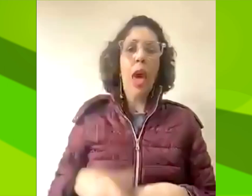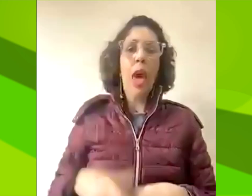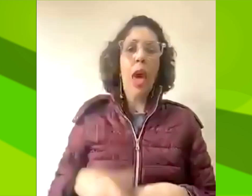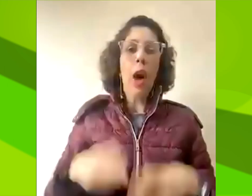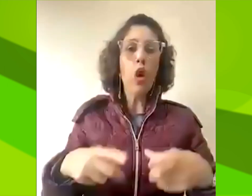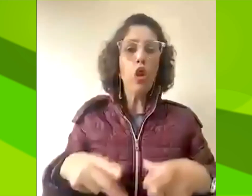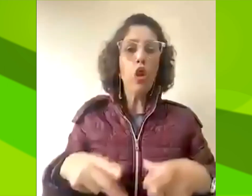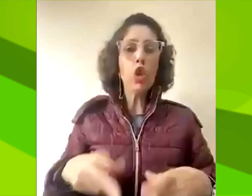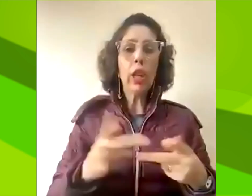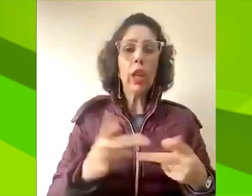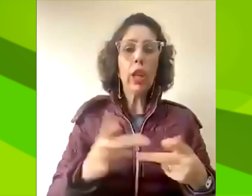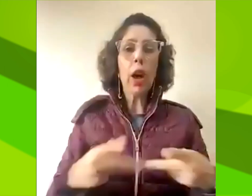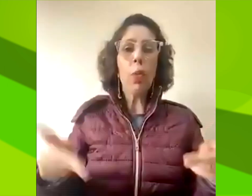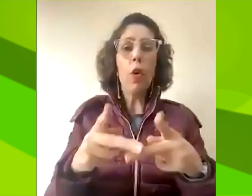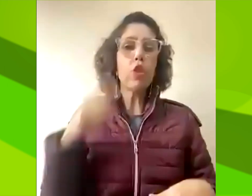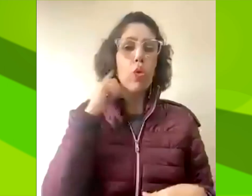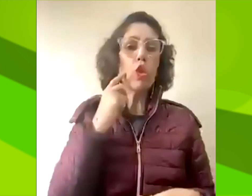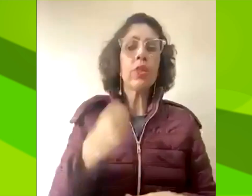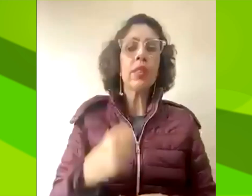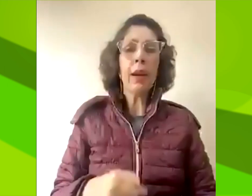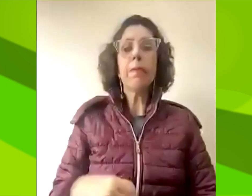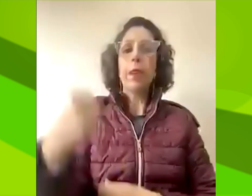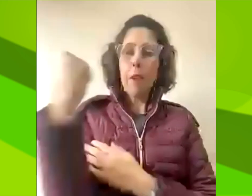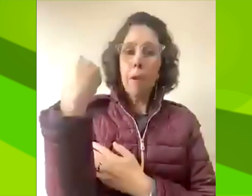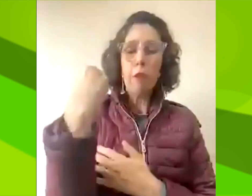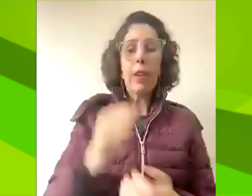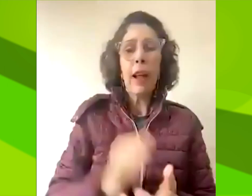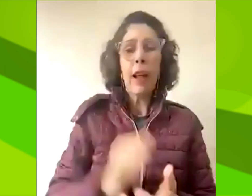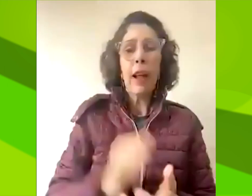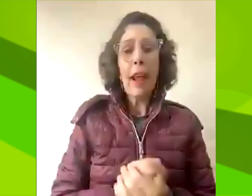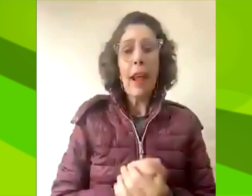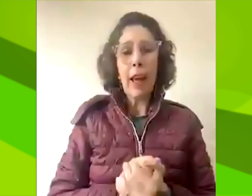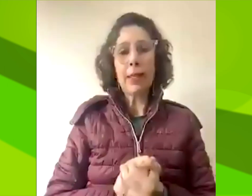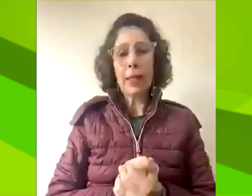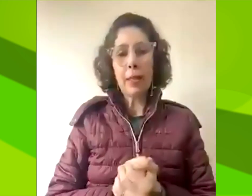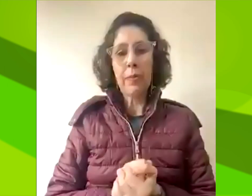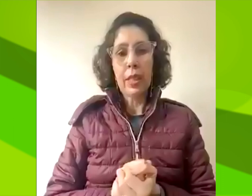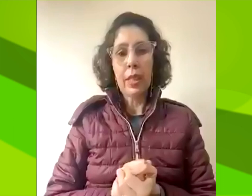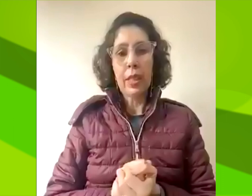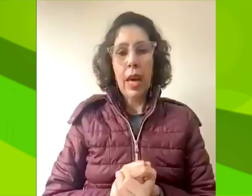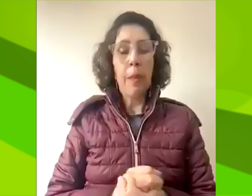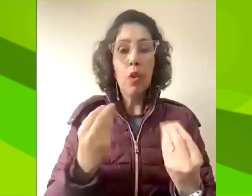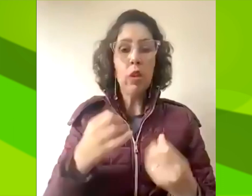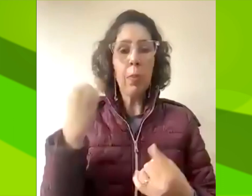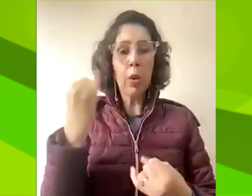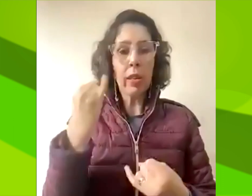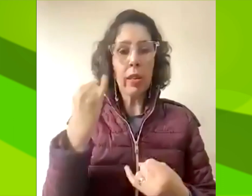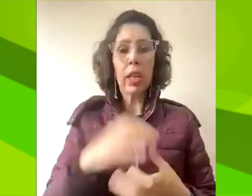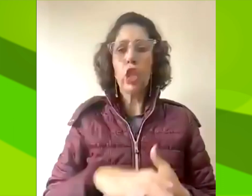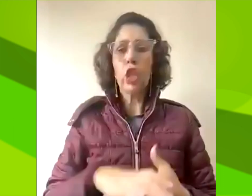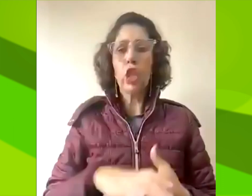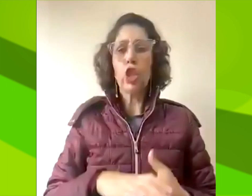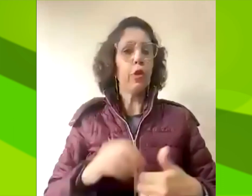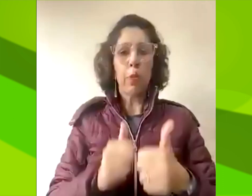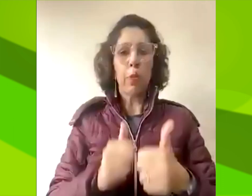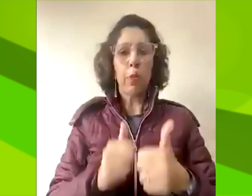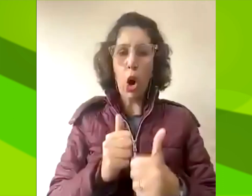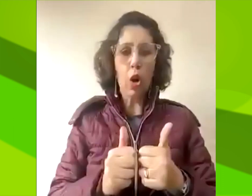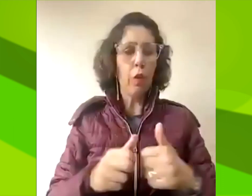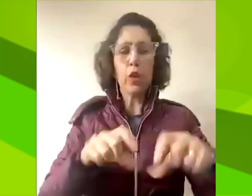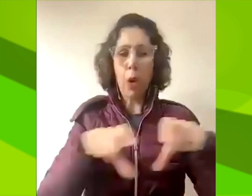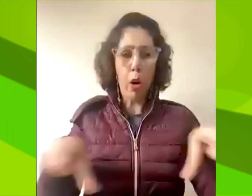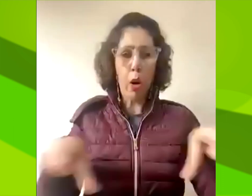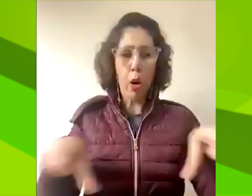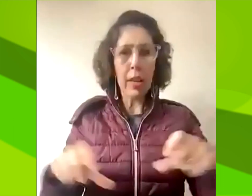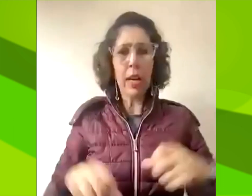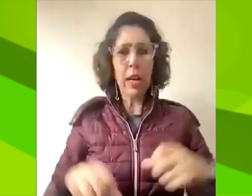É onde, né, o povo surdo se fortalece. É muito importante o futebol, o futebol